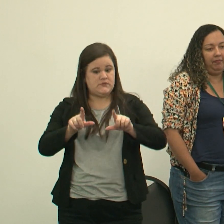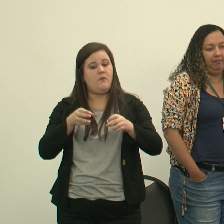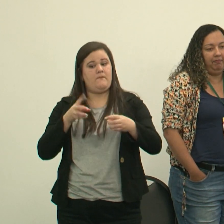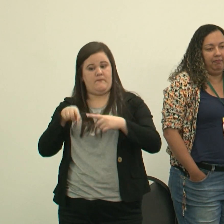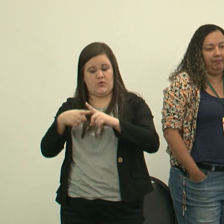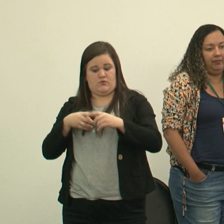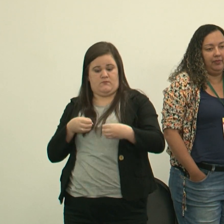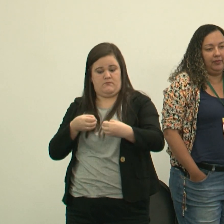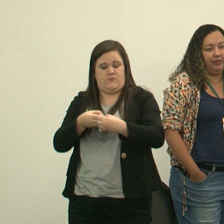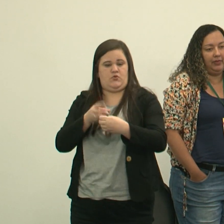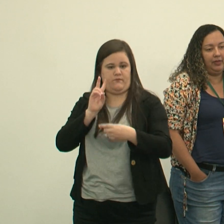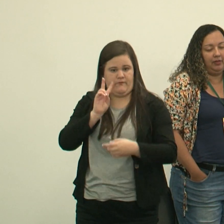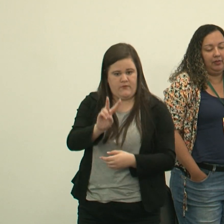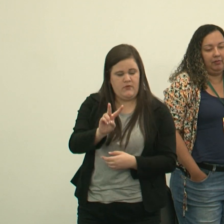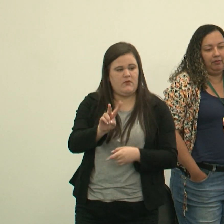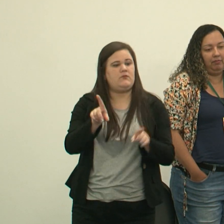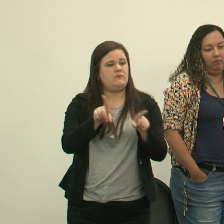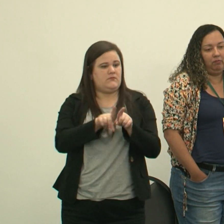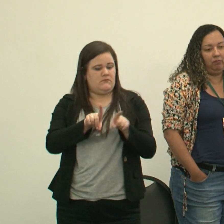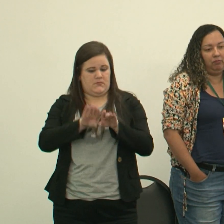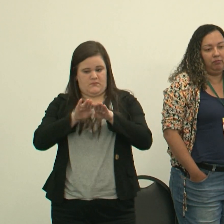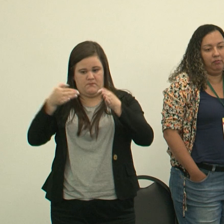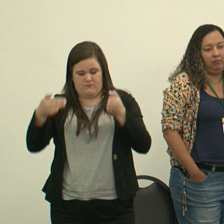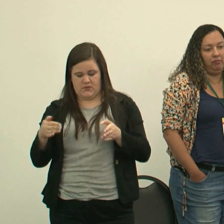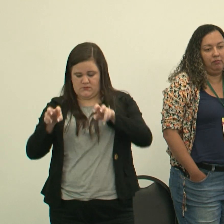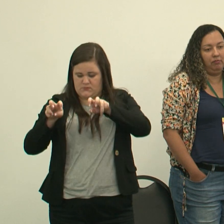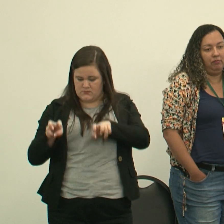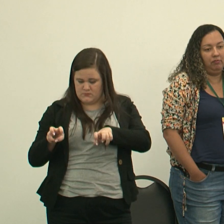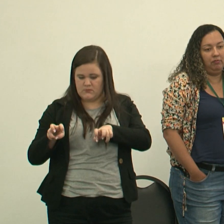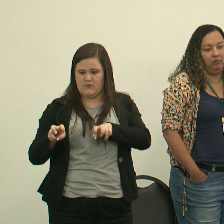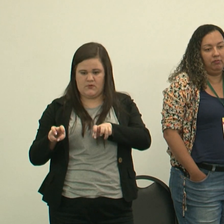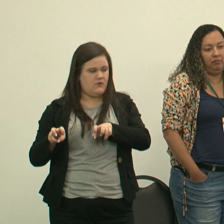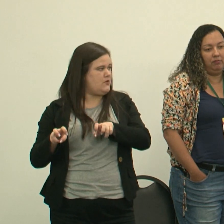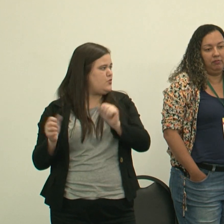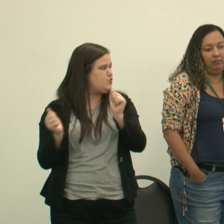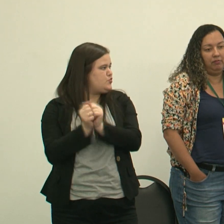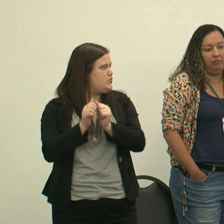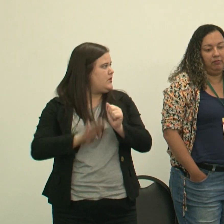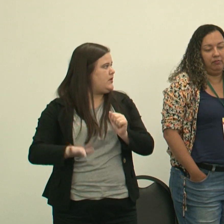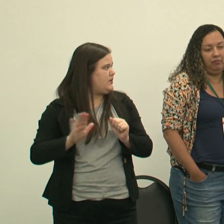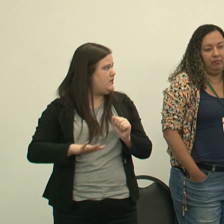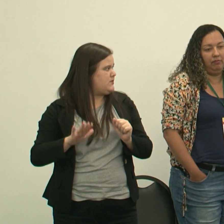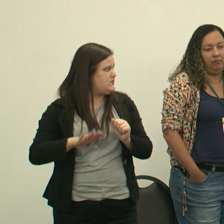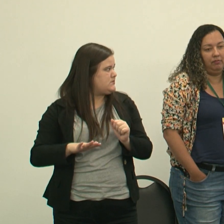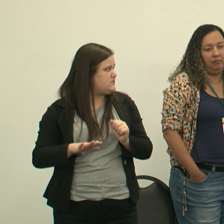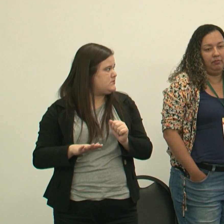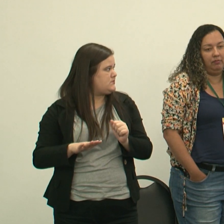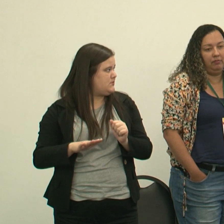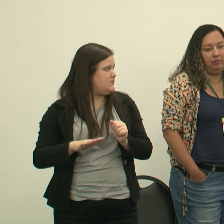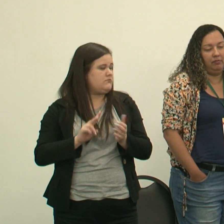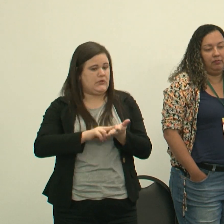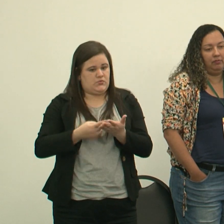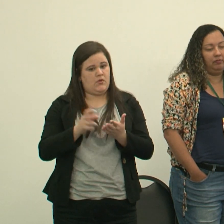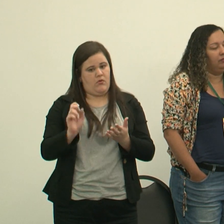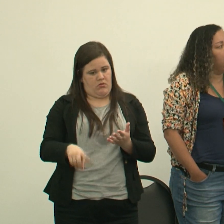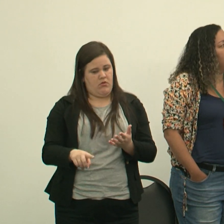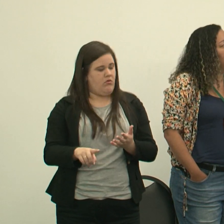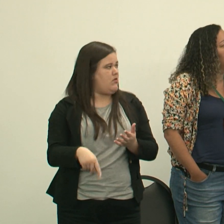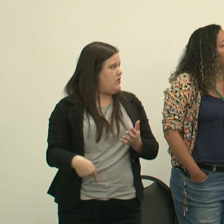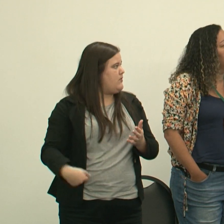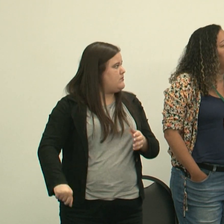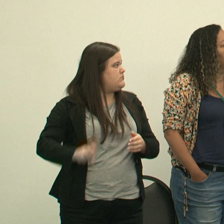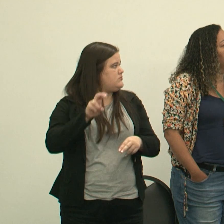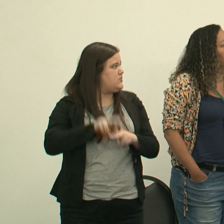enxergar, sentar na mesa para crianças, isso aí foi a tradução que a gente encontrou, é assim que está, sentar na mesa